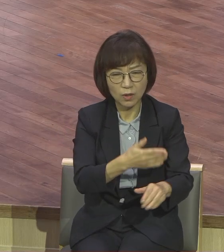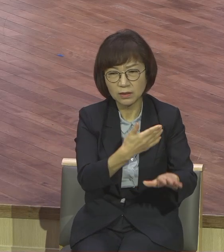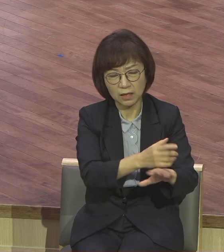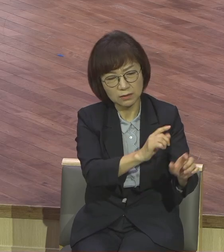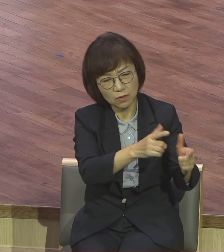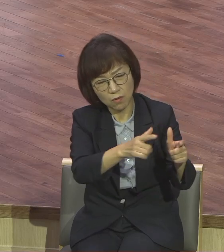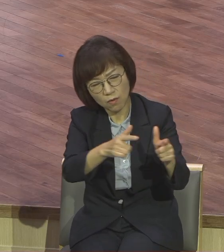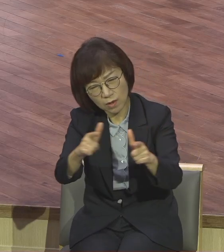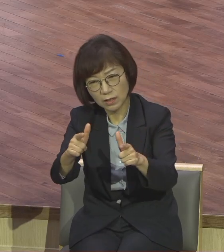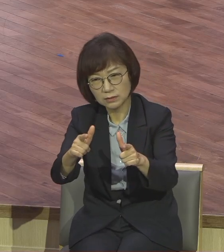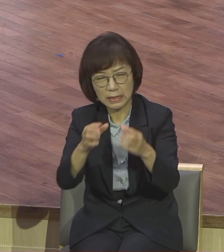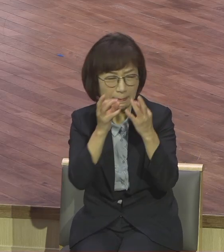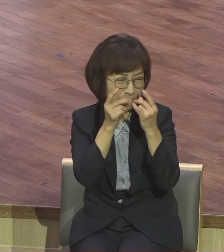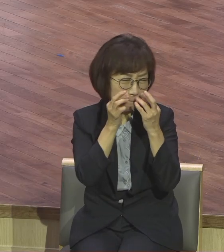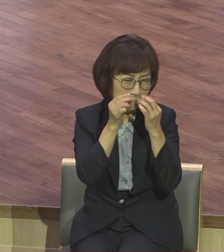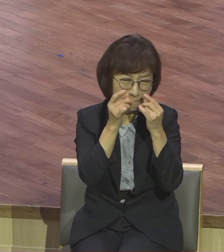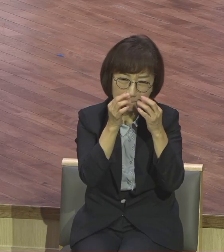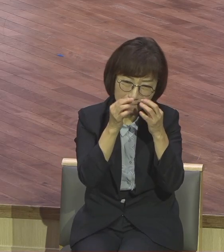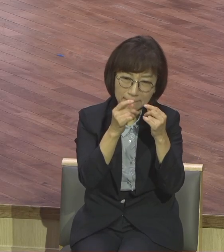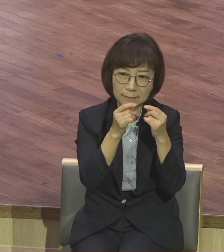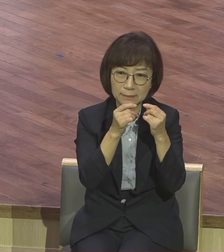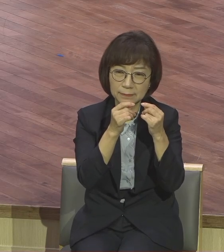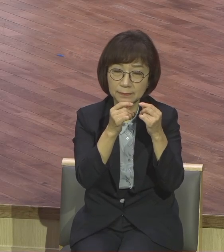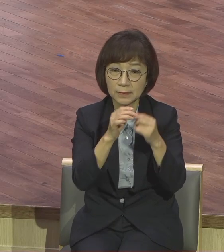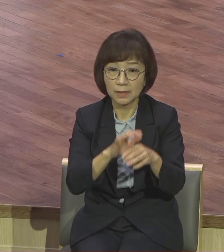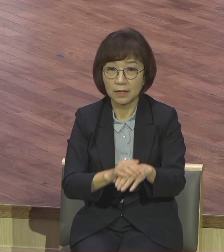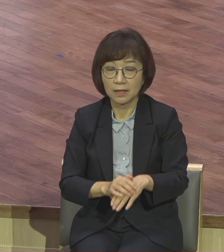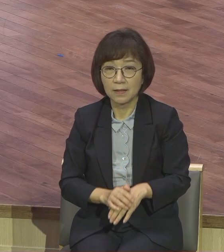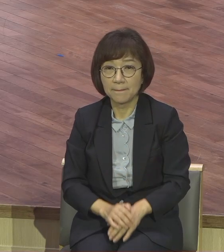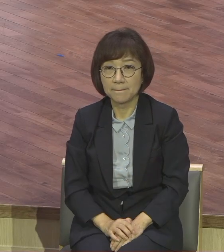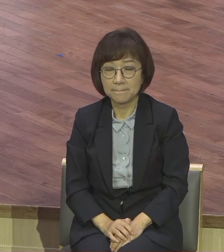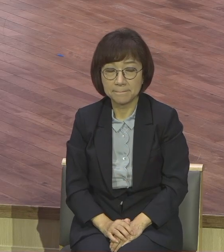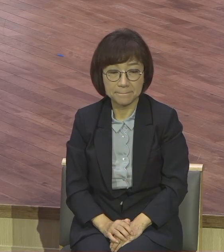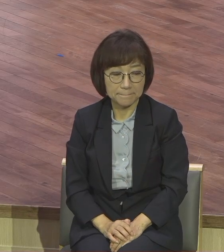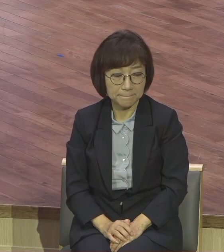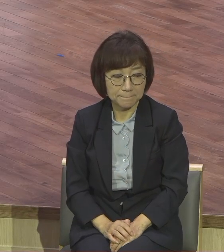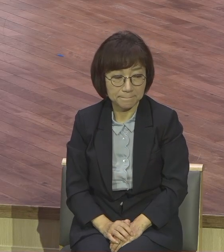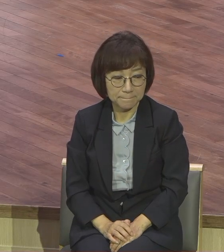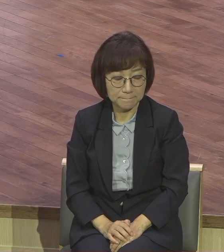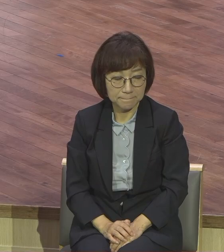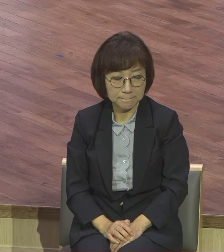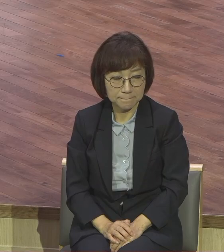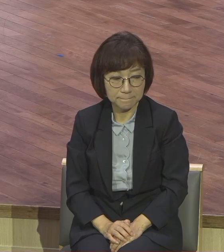바울의 표현처럼 다른 복음을 주장하는 분들이에요 이분들.